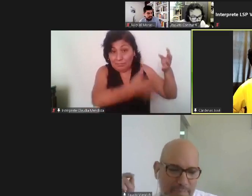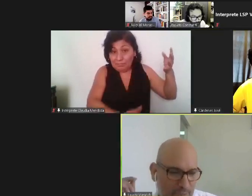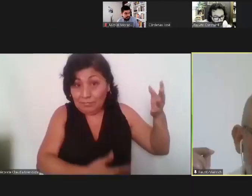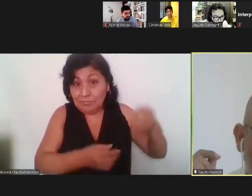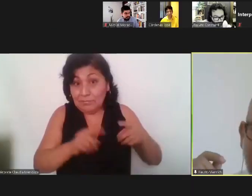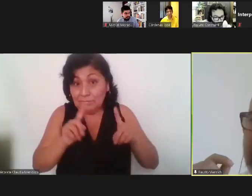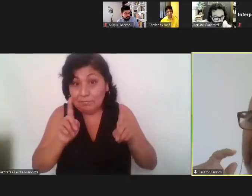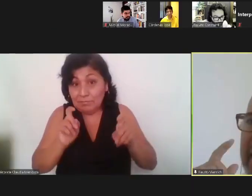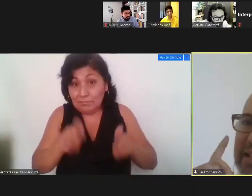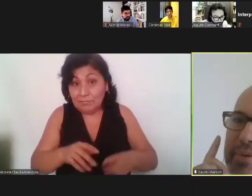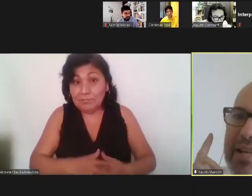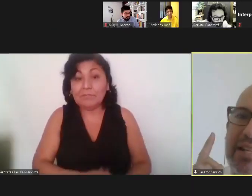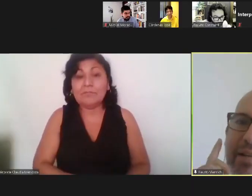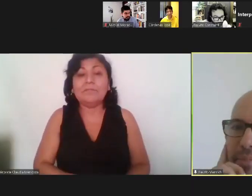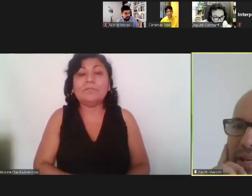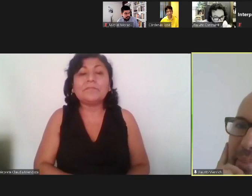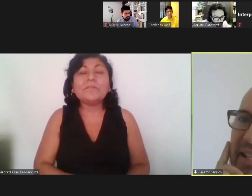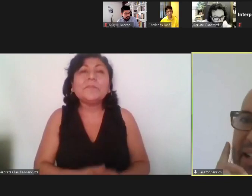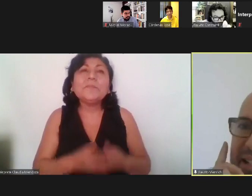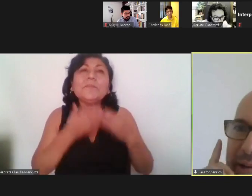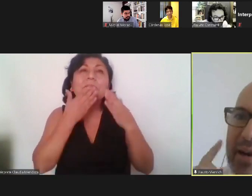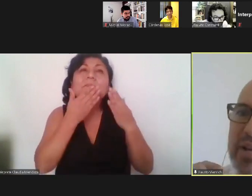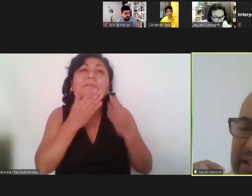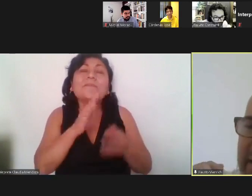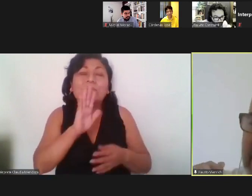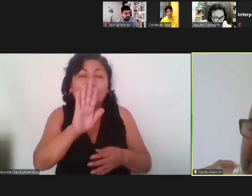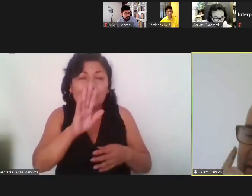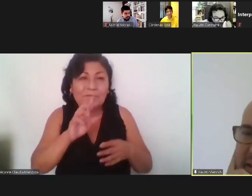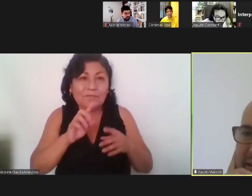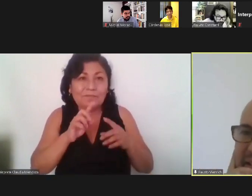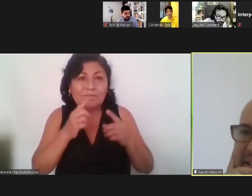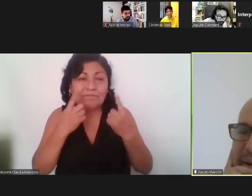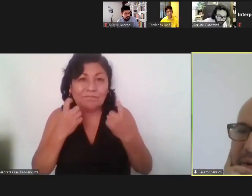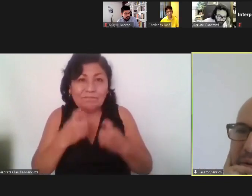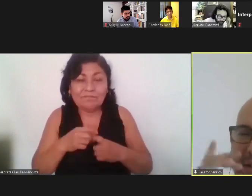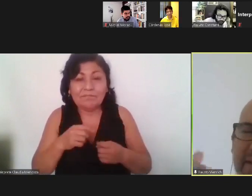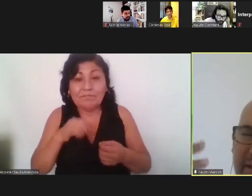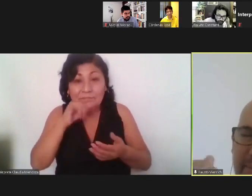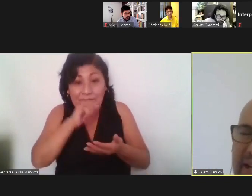Gracias por la pregunta. En esta primera parte del trabajo